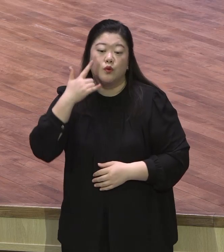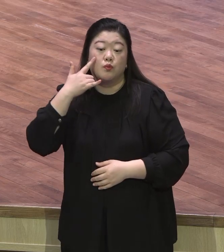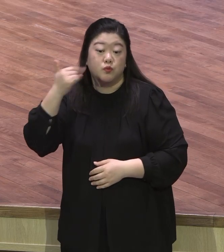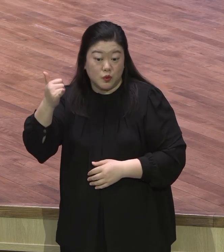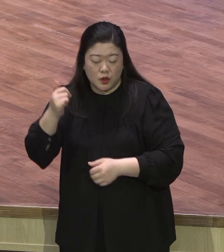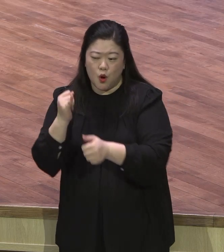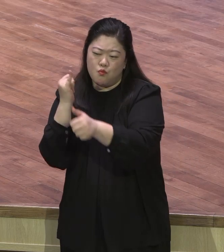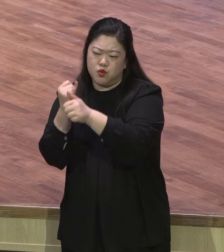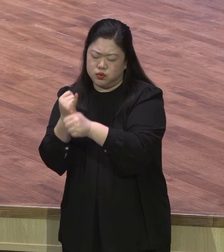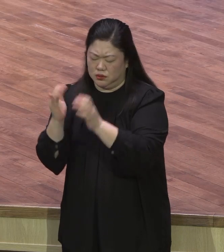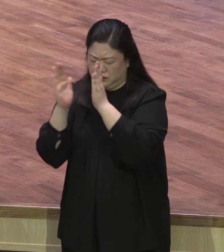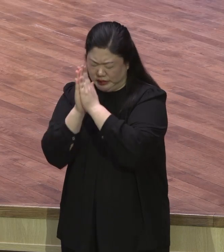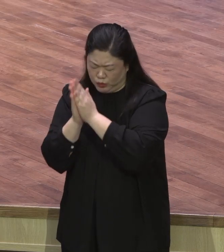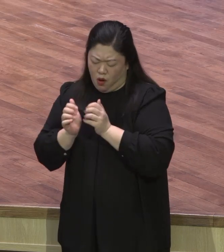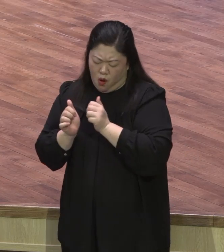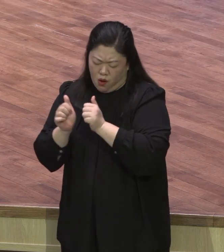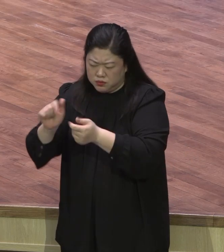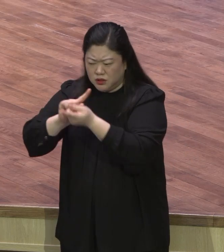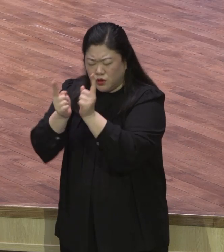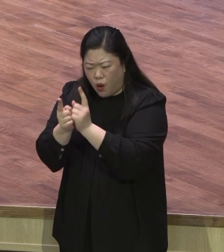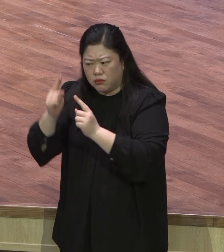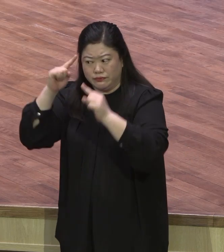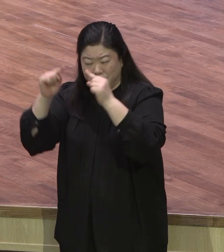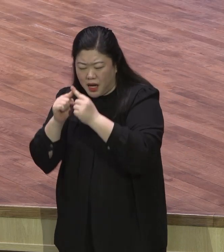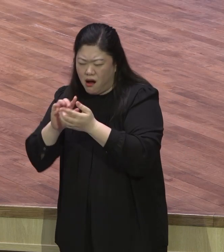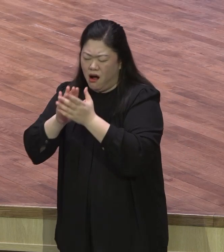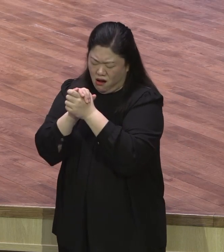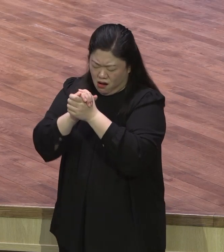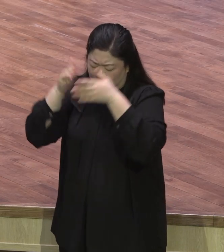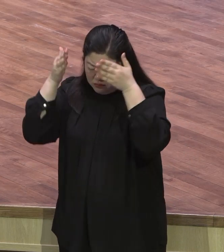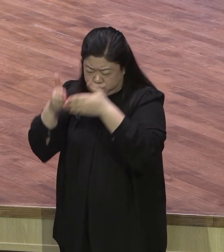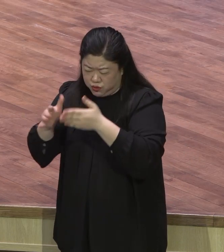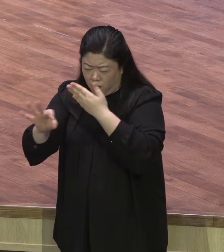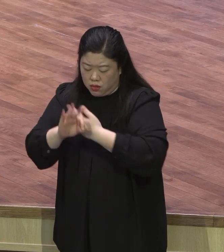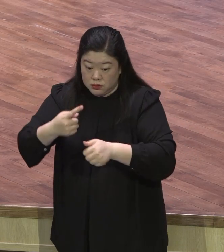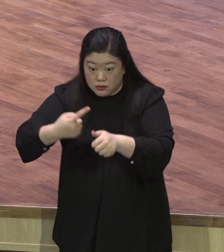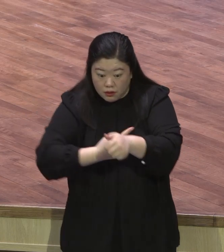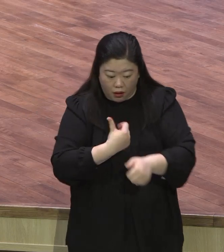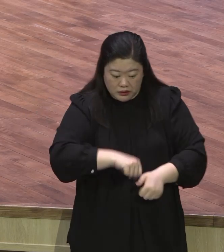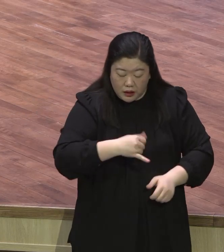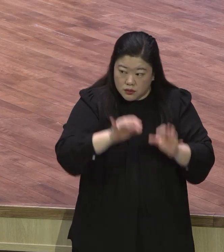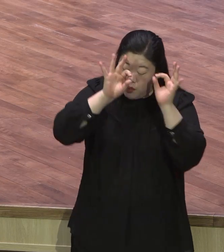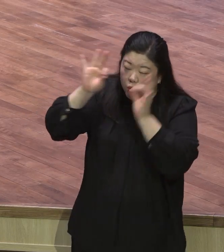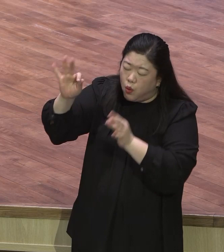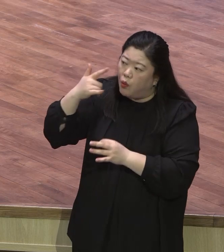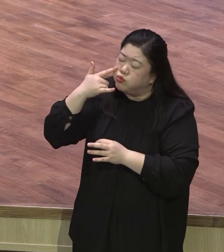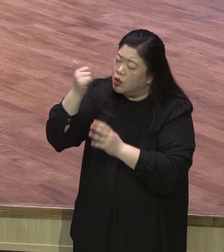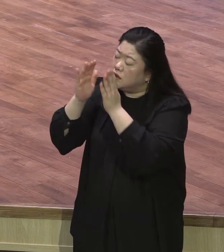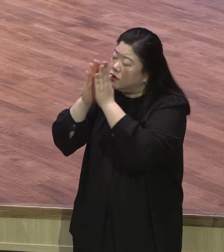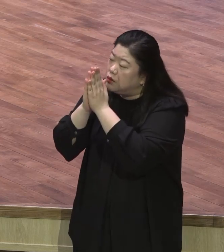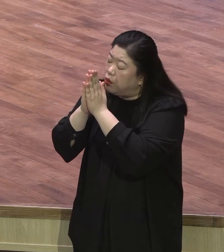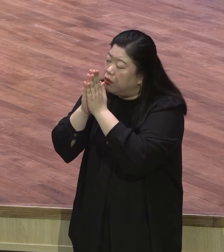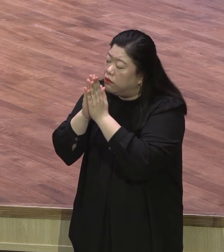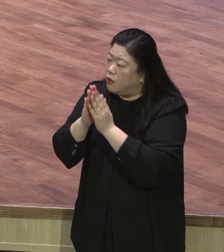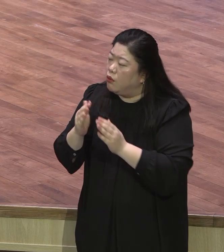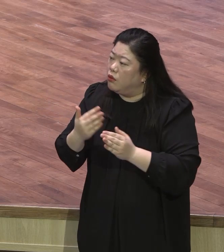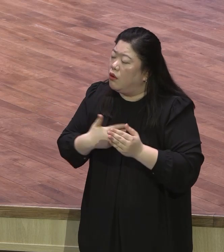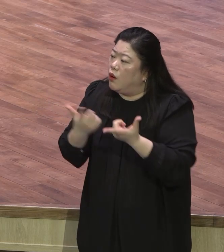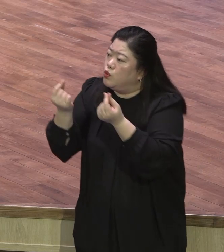기도를 통해서 하나님의 뜻과 교역에 온전히 방향을 맞추면 영거 영적인 싱크로니